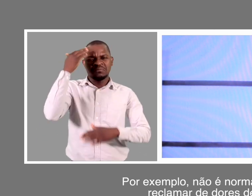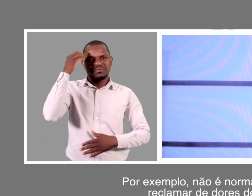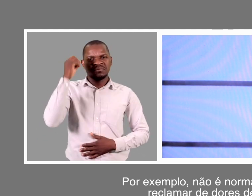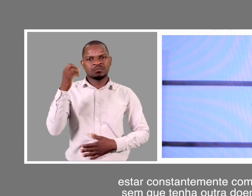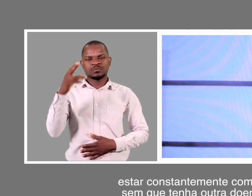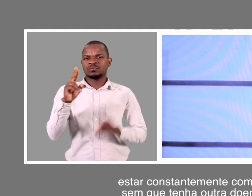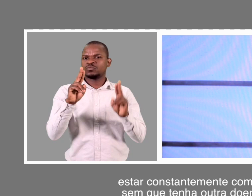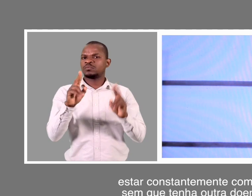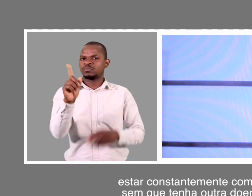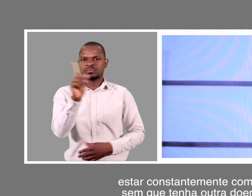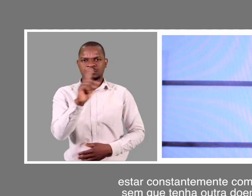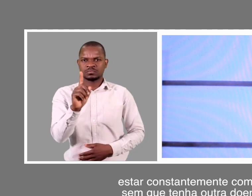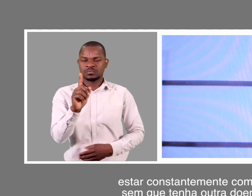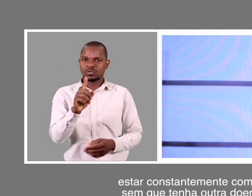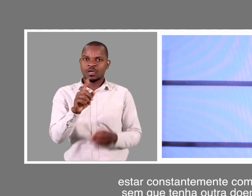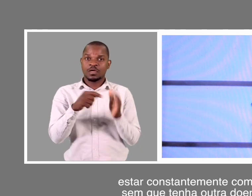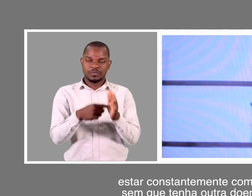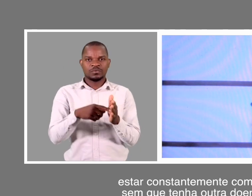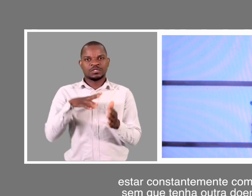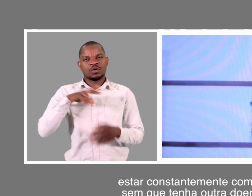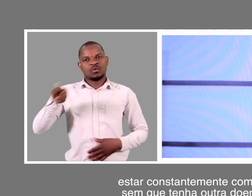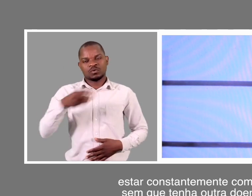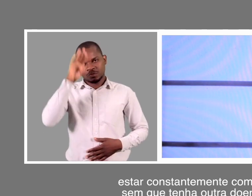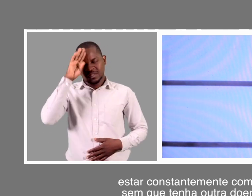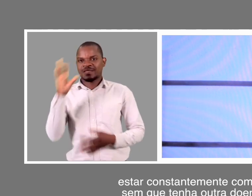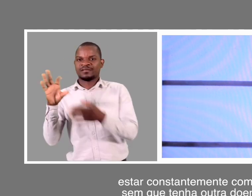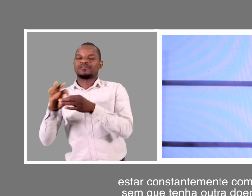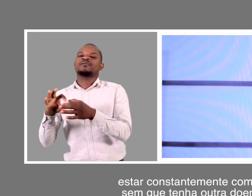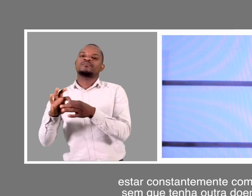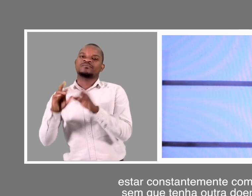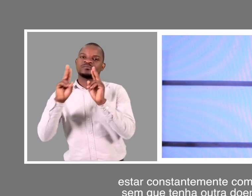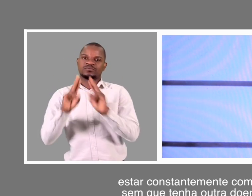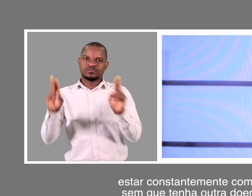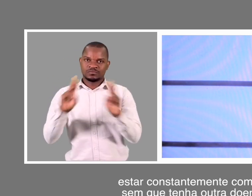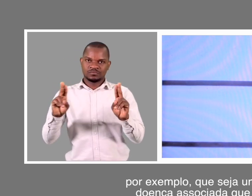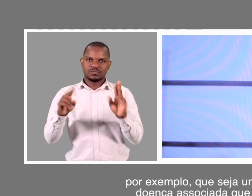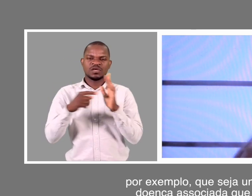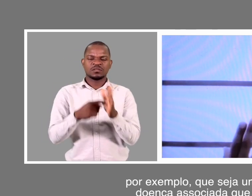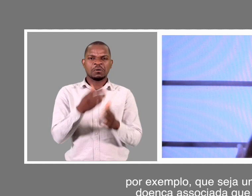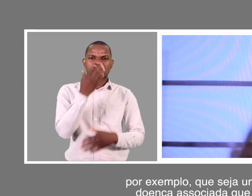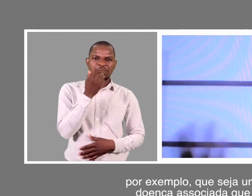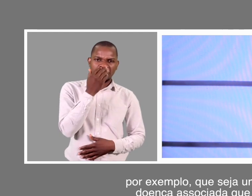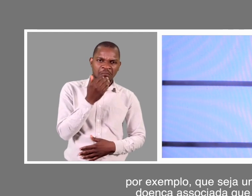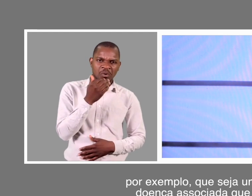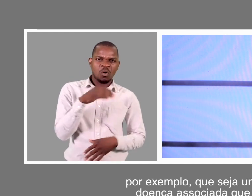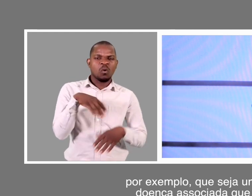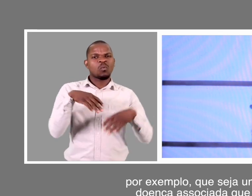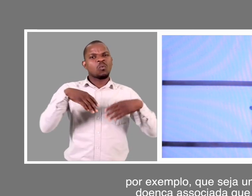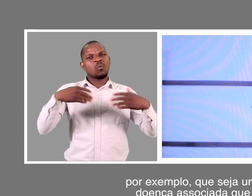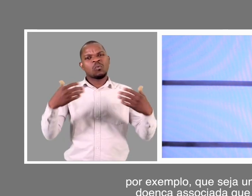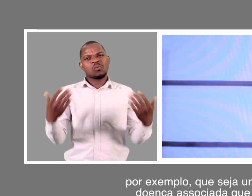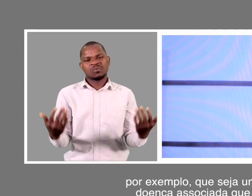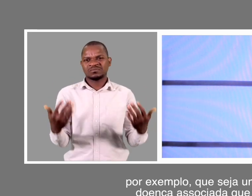dor de cabeça. Estar constantemente com dor de cabeça, sem que tenha outra doença associada. Por exemplo, que seja com uma